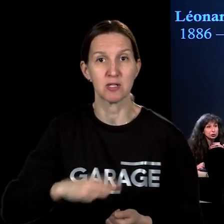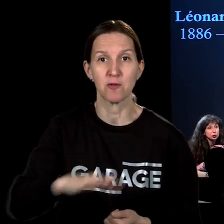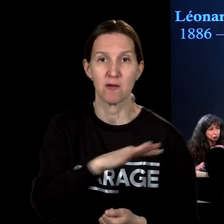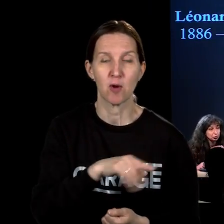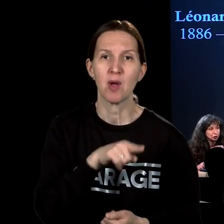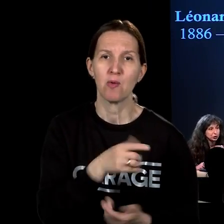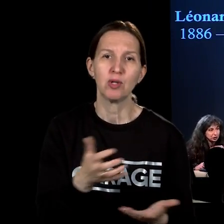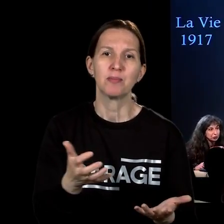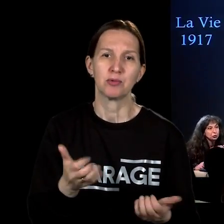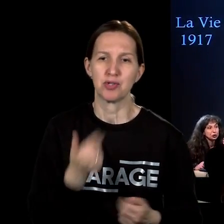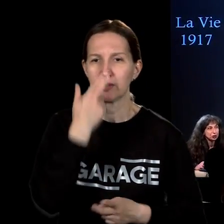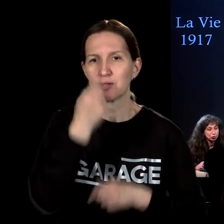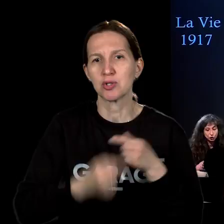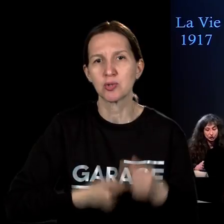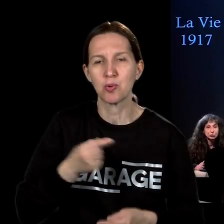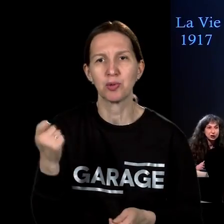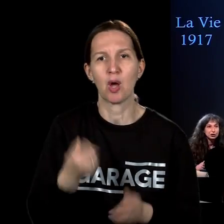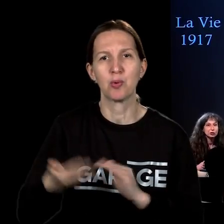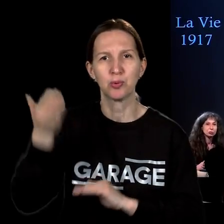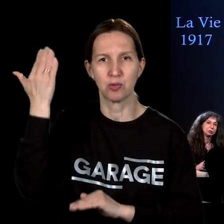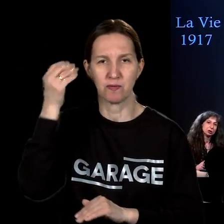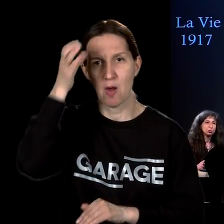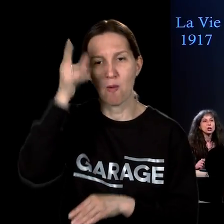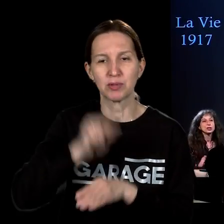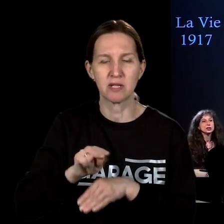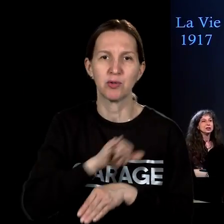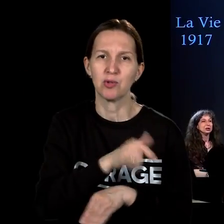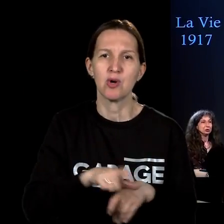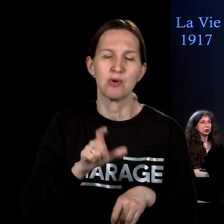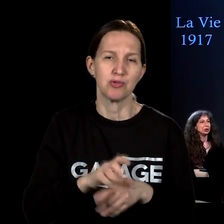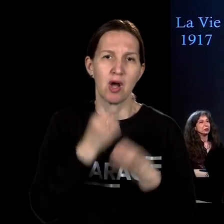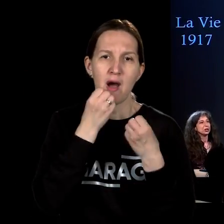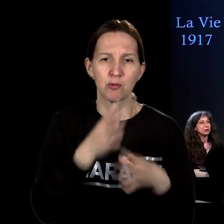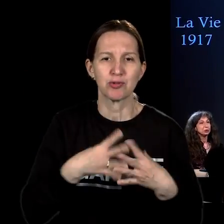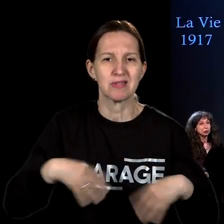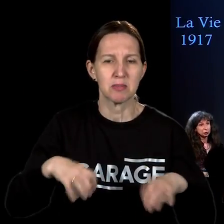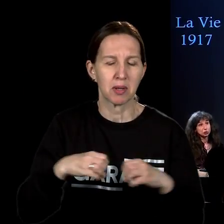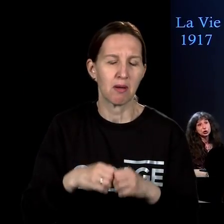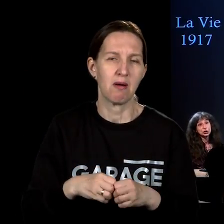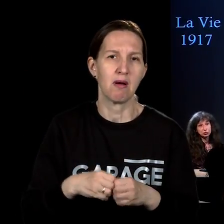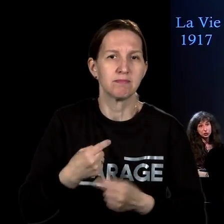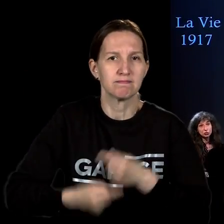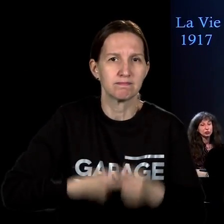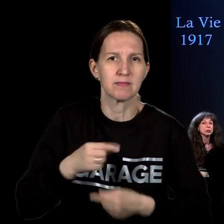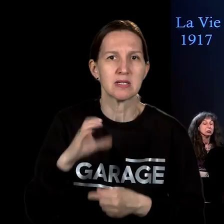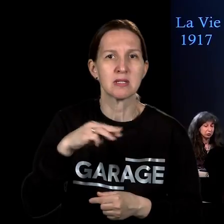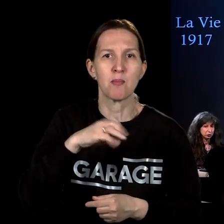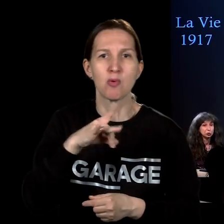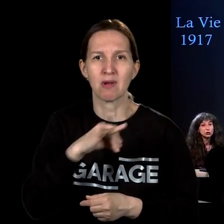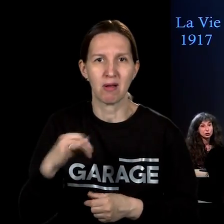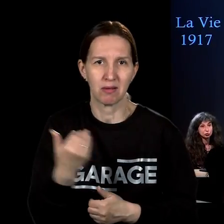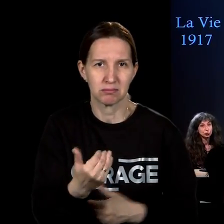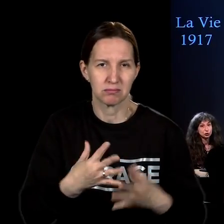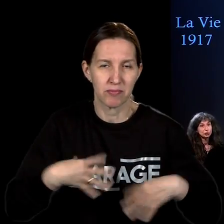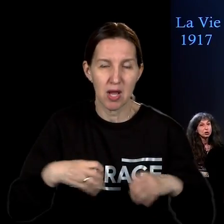получает традиционное художественное образование, но из хорошей семьи, там, самурайской, с замечательными корнями, который решает,